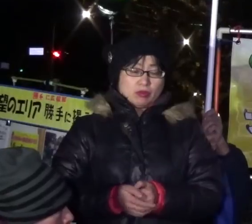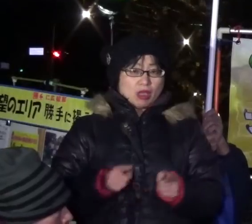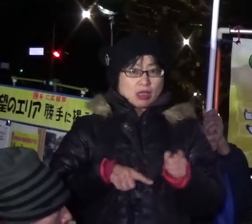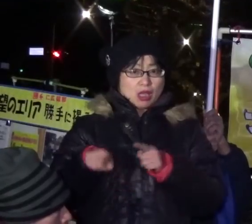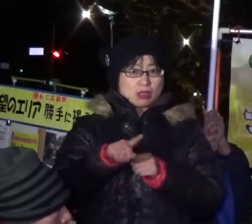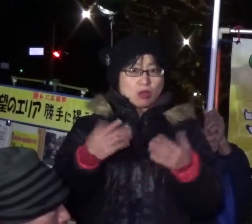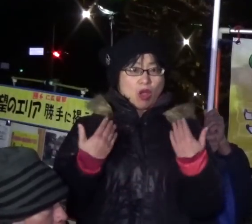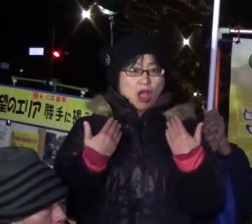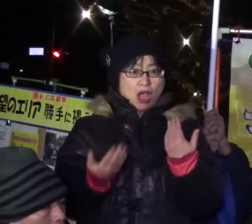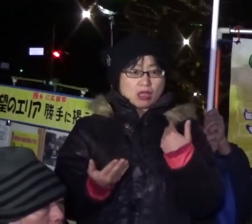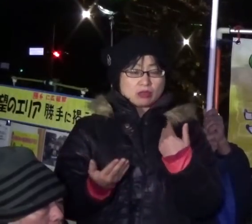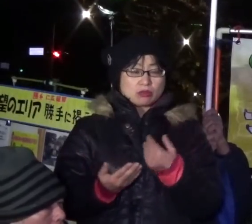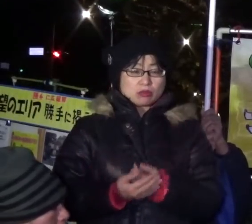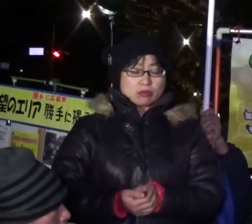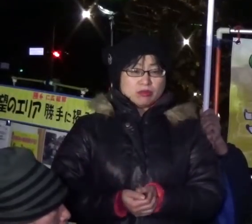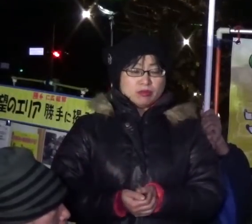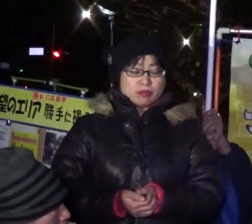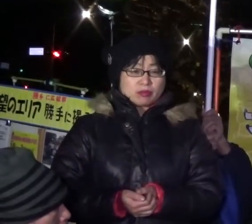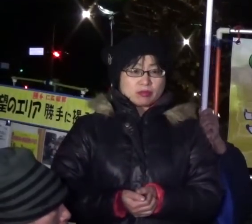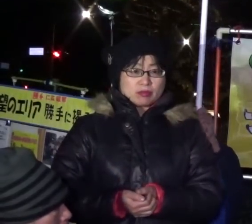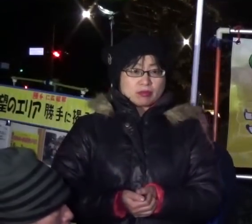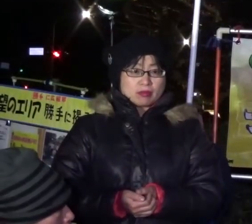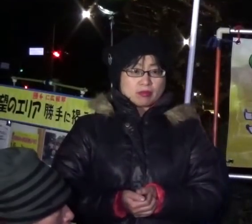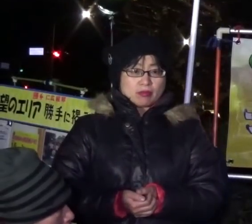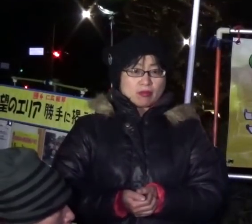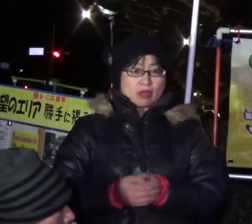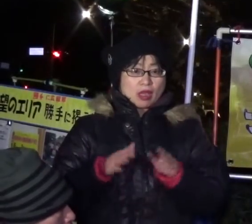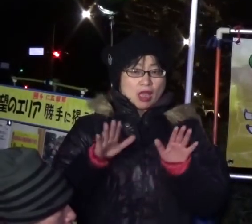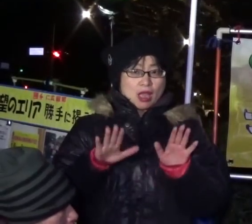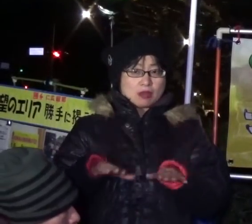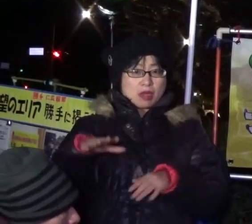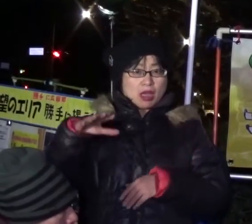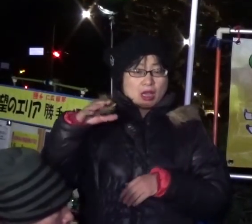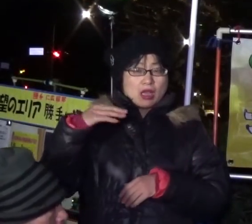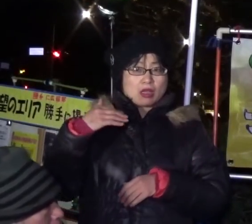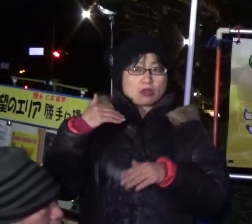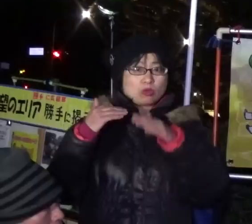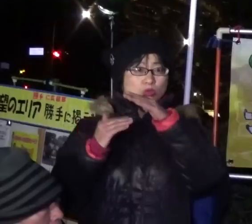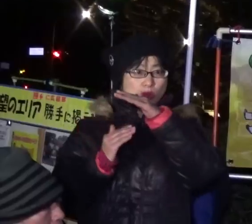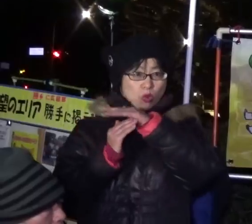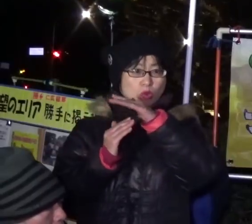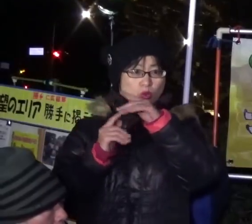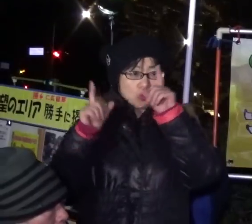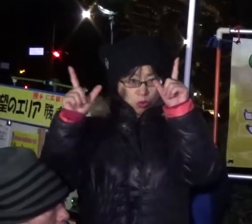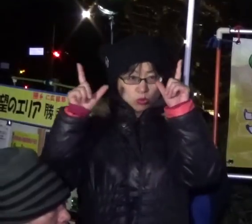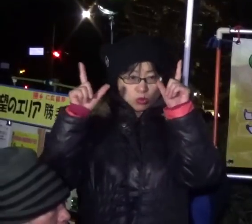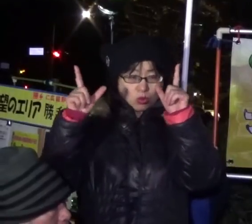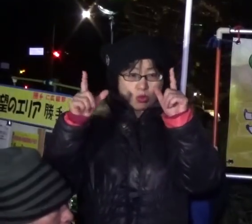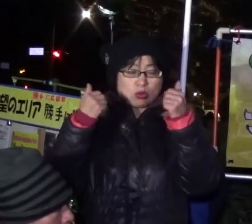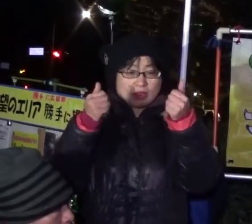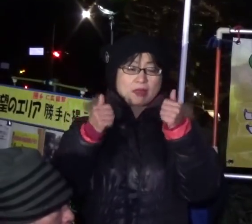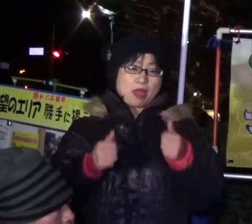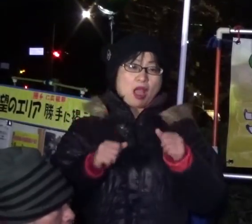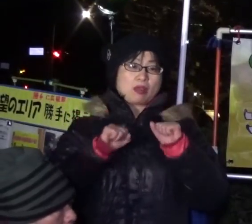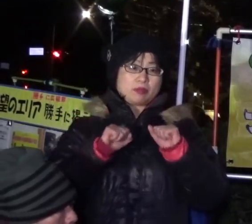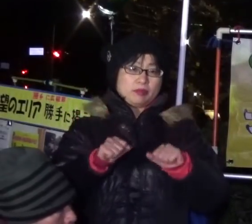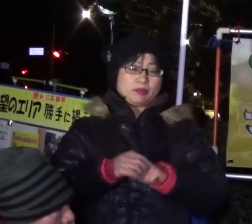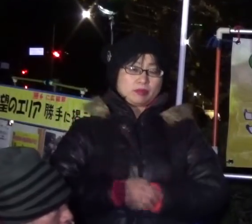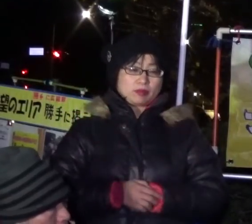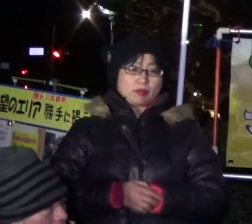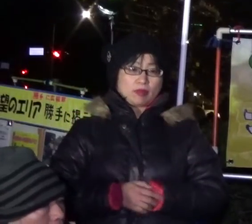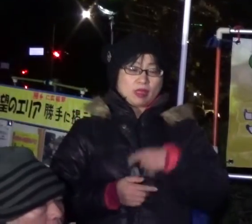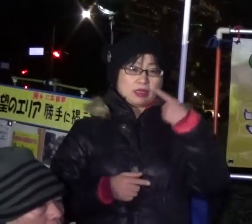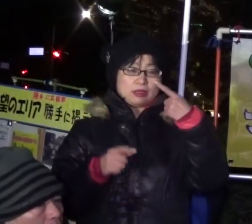る判決の方は、今、高裁にかかっておりまして、まだ期日決まっておりませんけれども、1月28